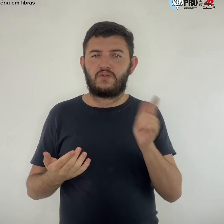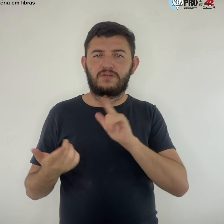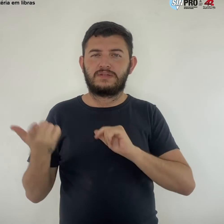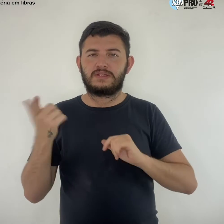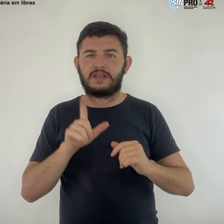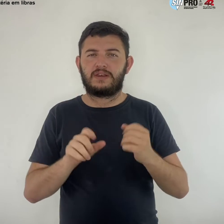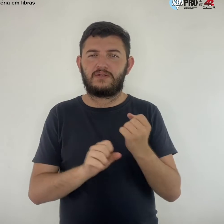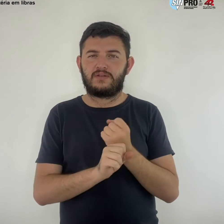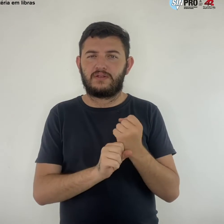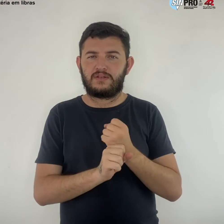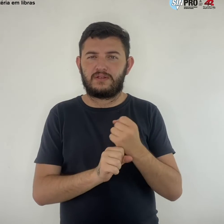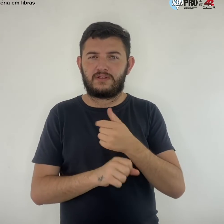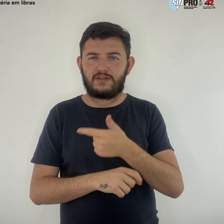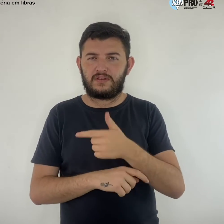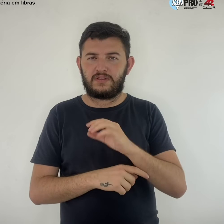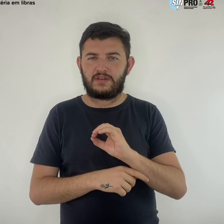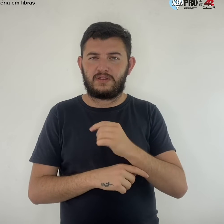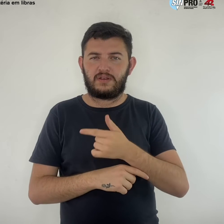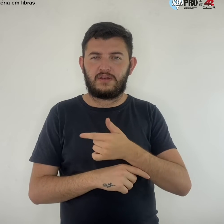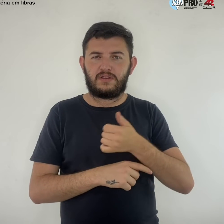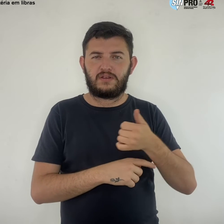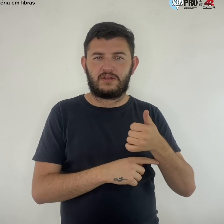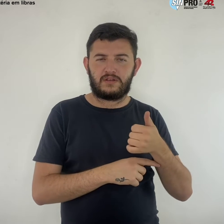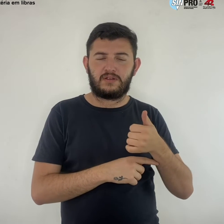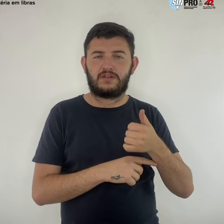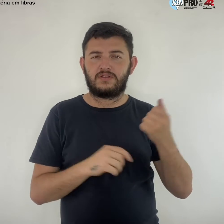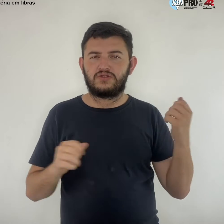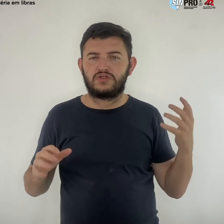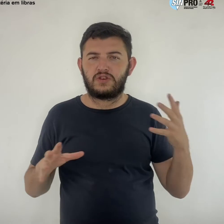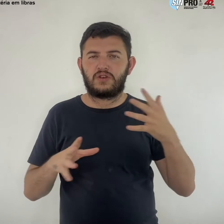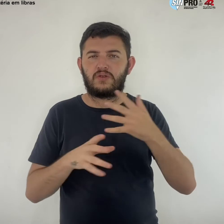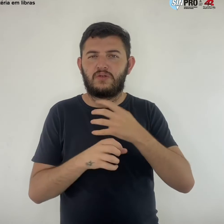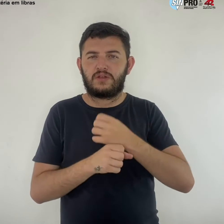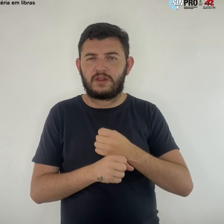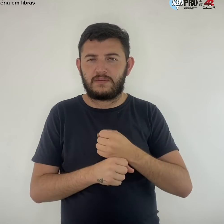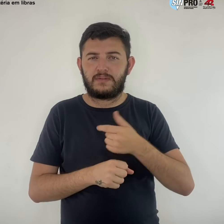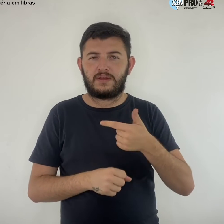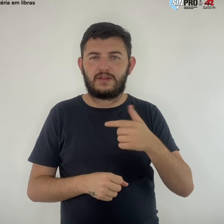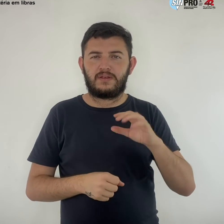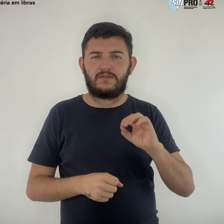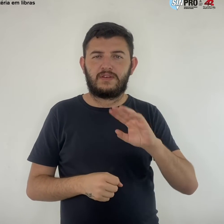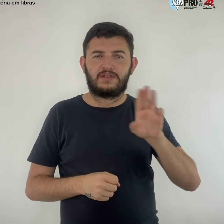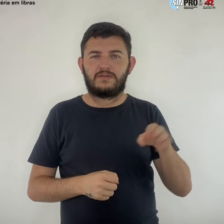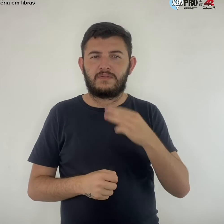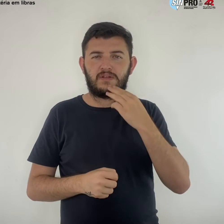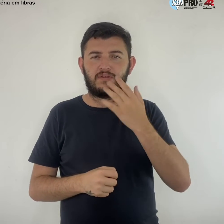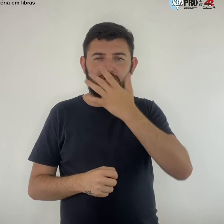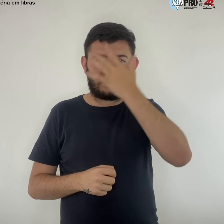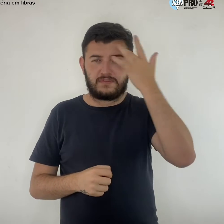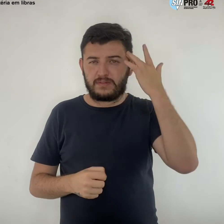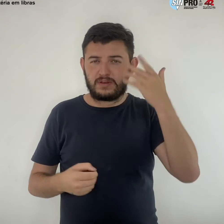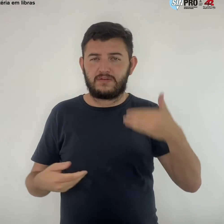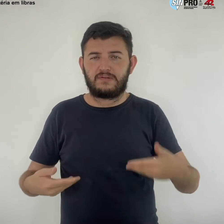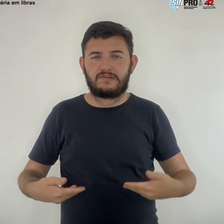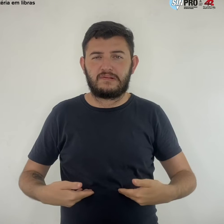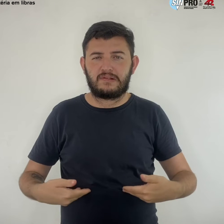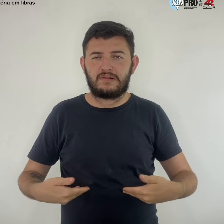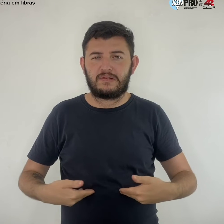façanha, neste ano de 2021, de contabilizar 20 milhões de famintos e